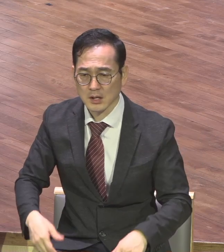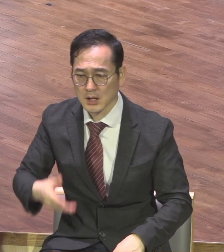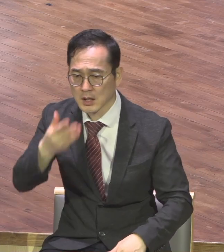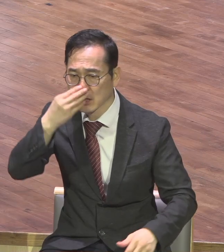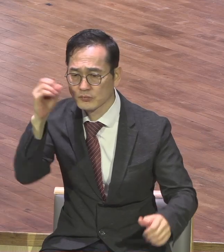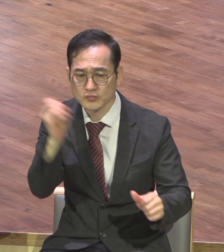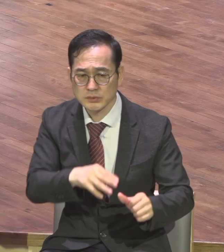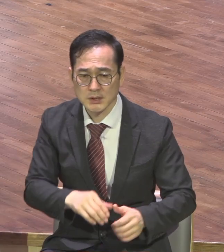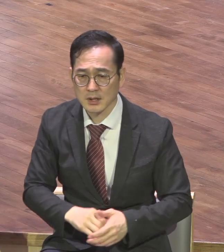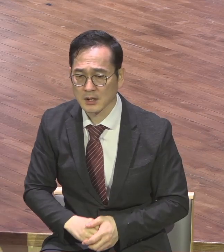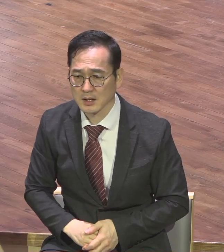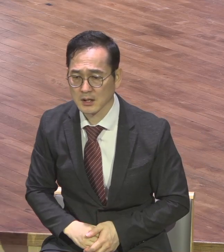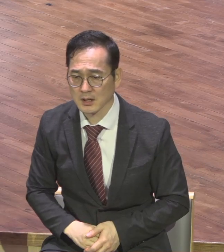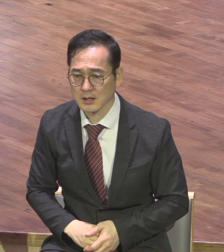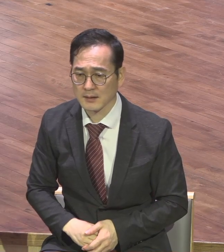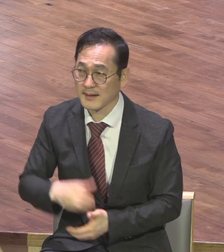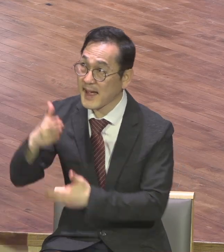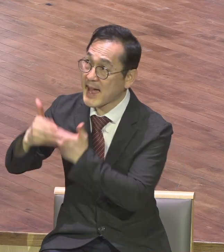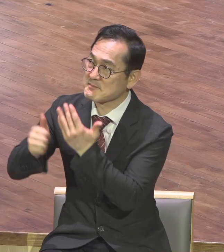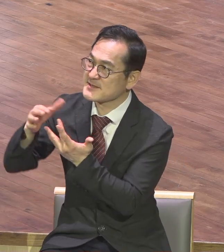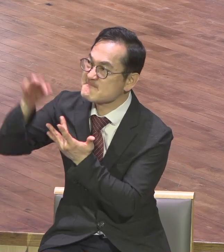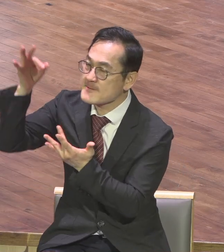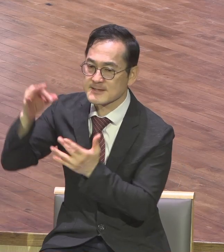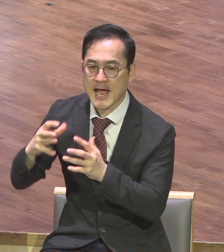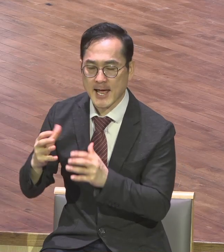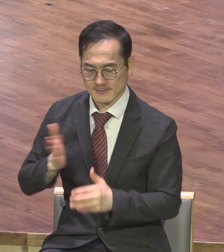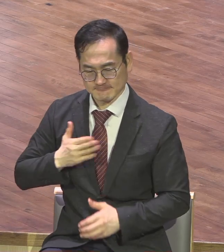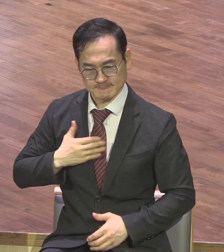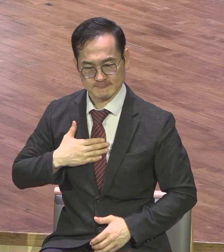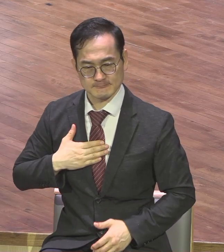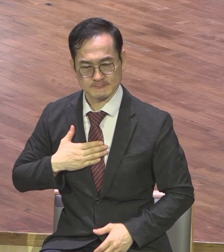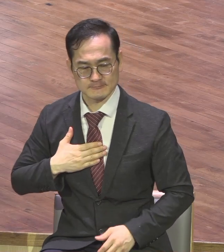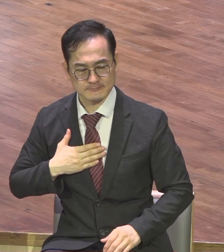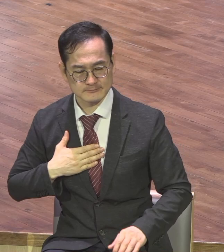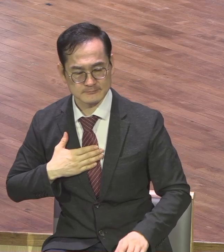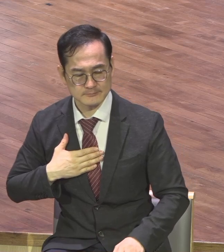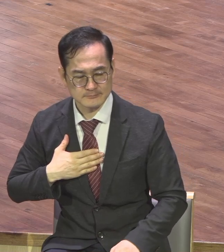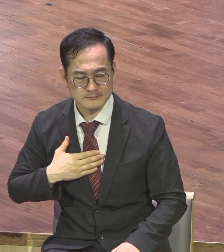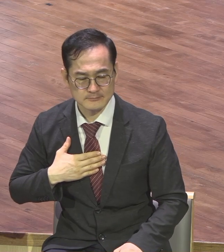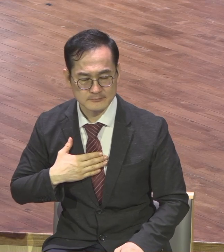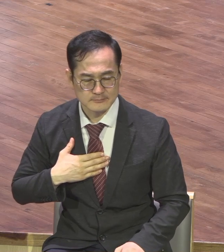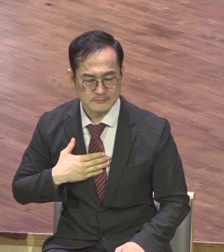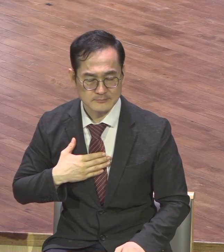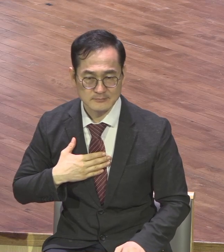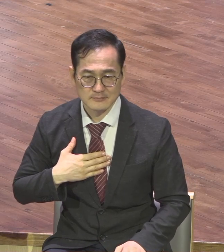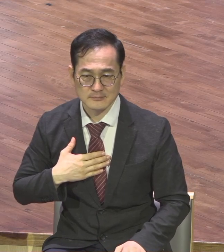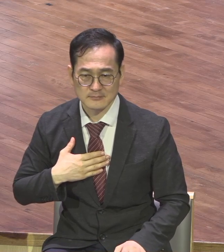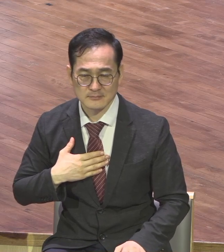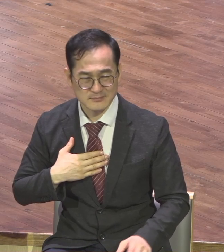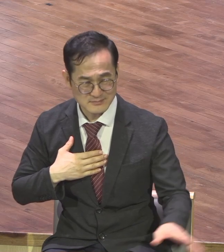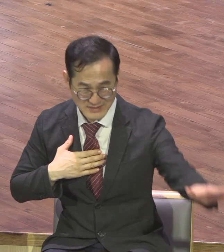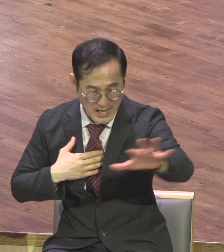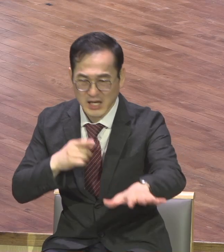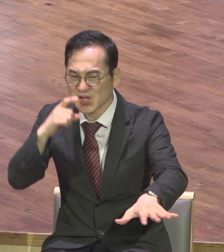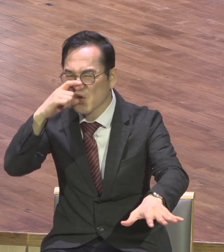몰라요. 성지순례 간 사람을 버스 탔는데 이방인이 부딪혔다. 요거가 세탁합니다. 이